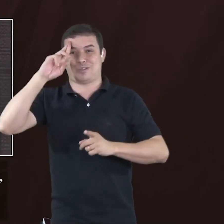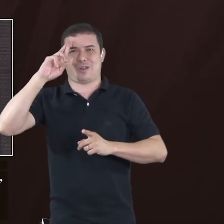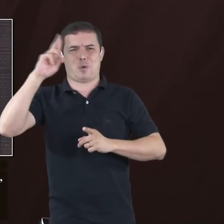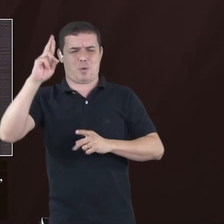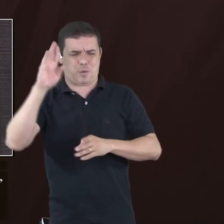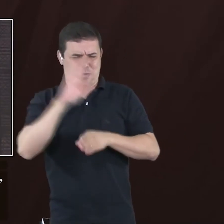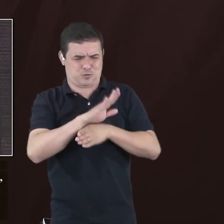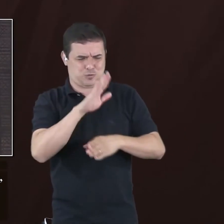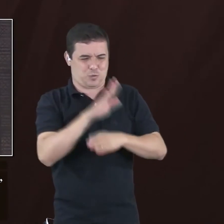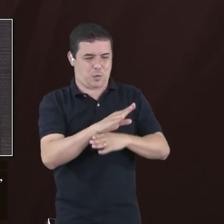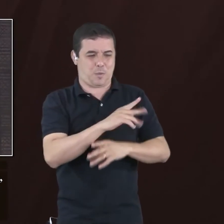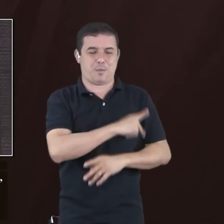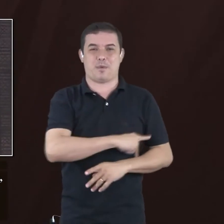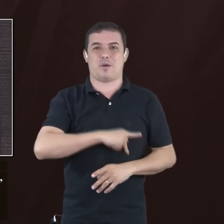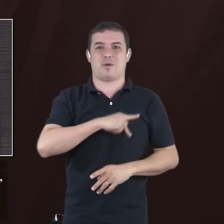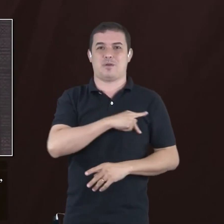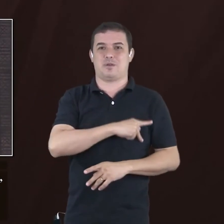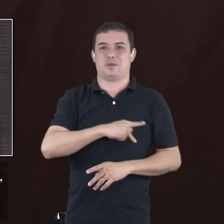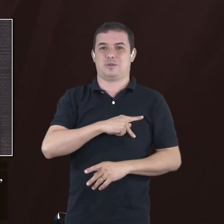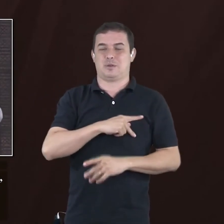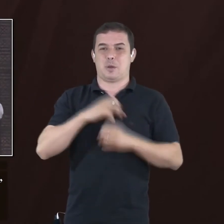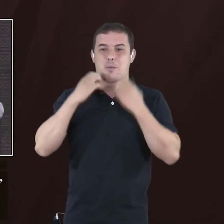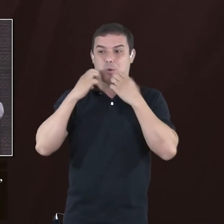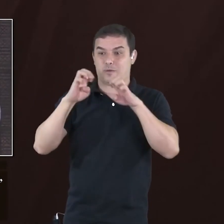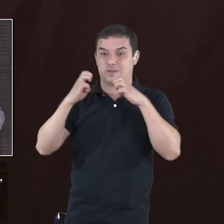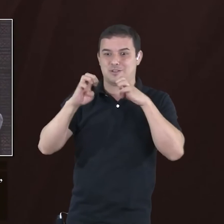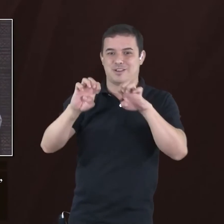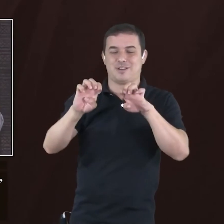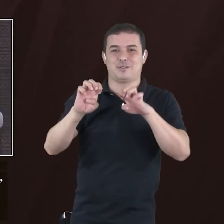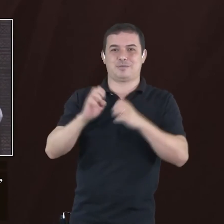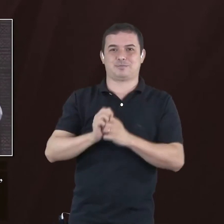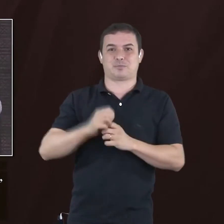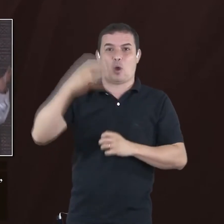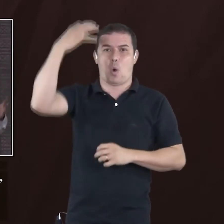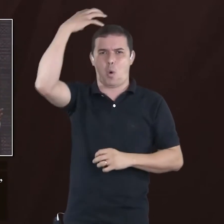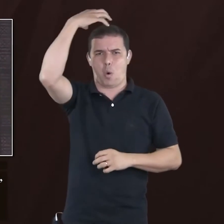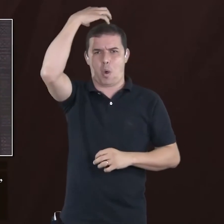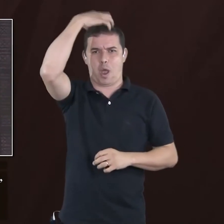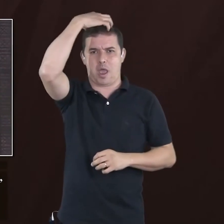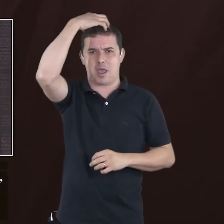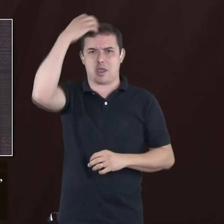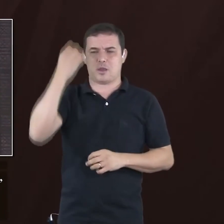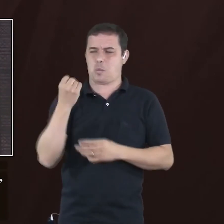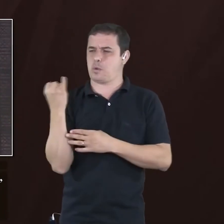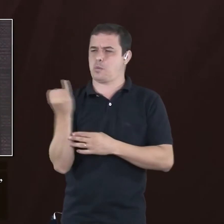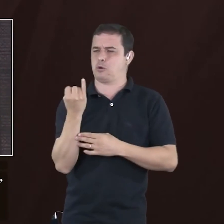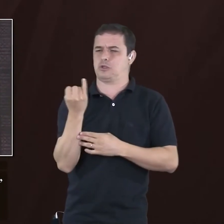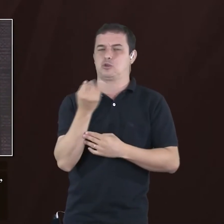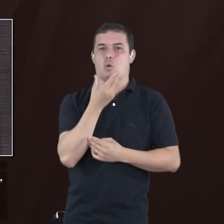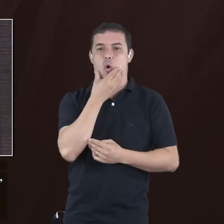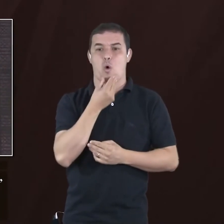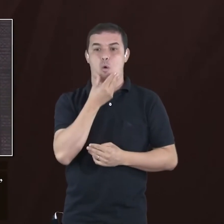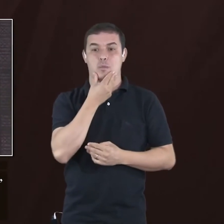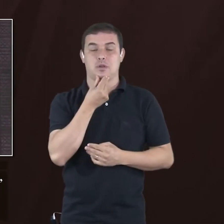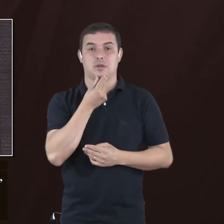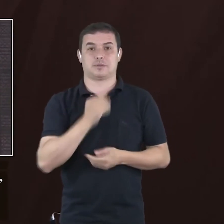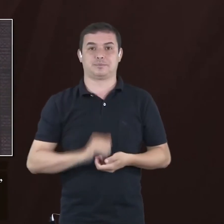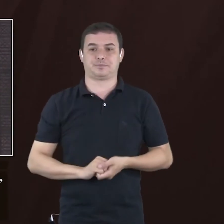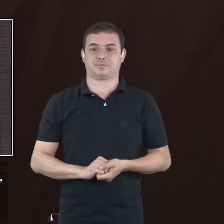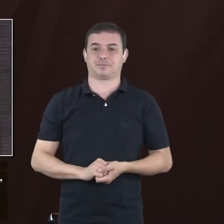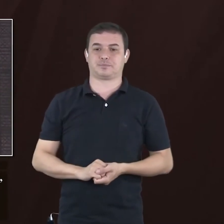o Senhor ainda usou essa última ocasião, irmãos, perante reis. Quem sabe o imperador estivesse lá, perante os